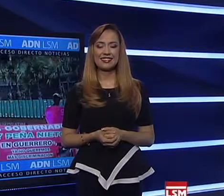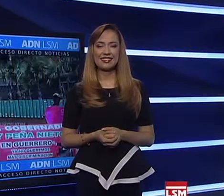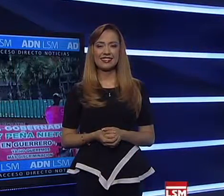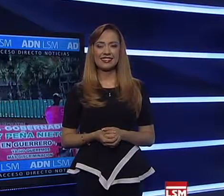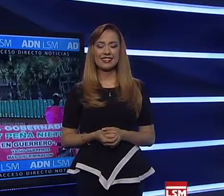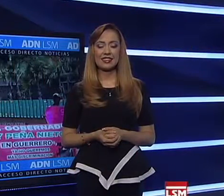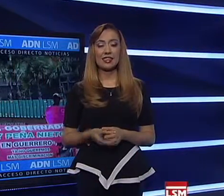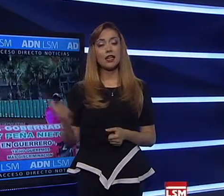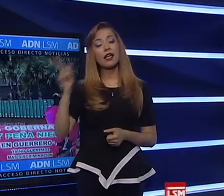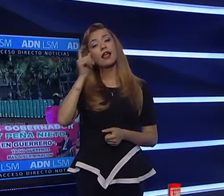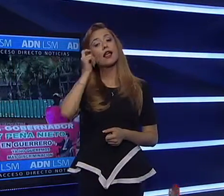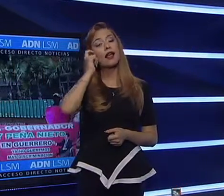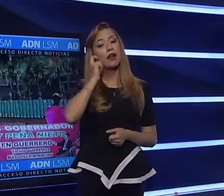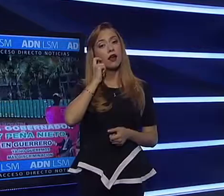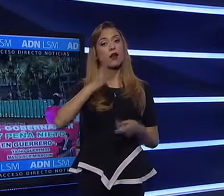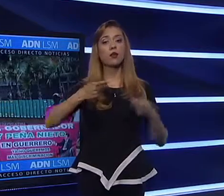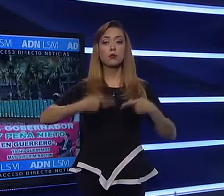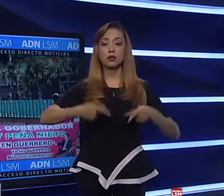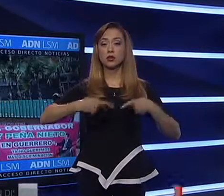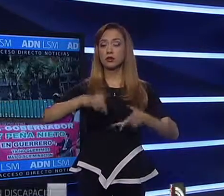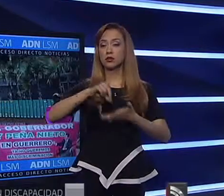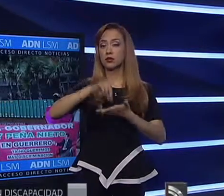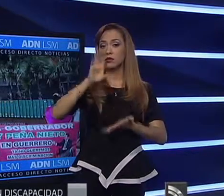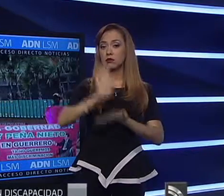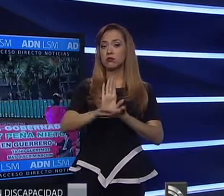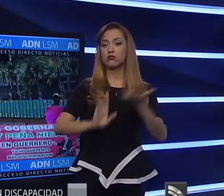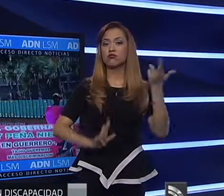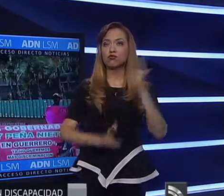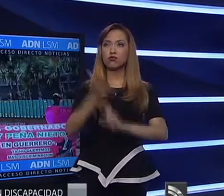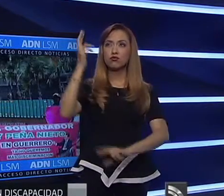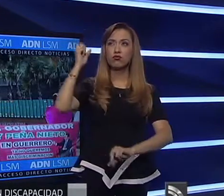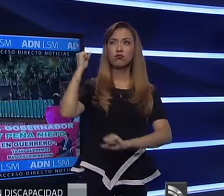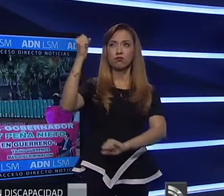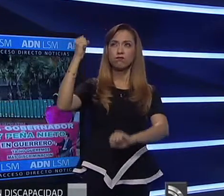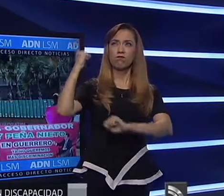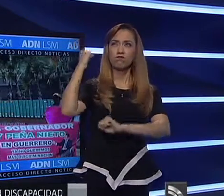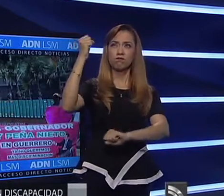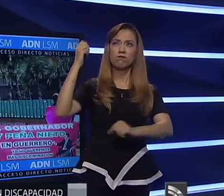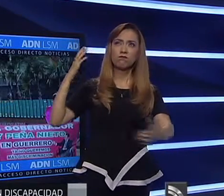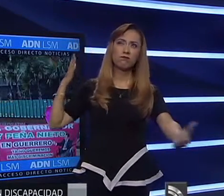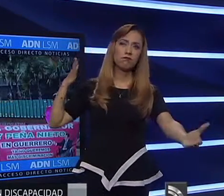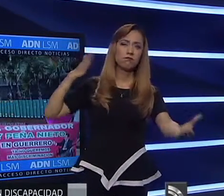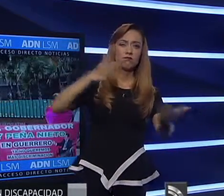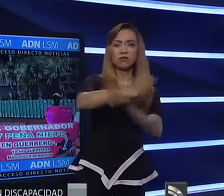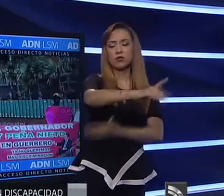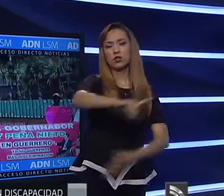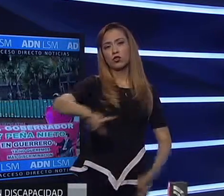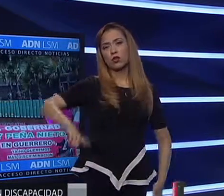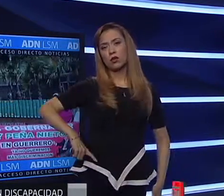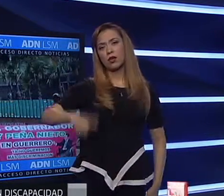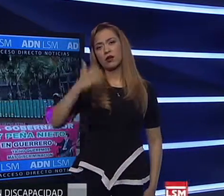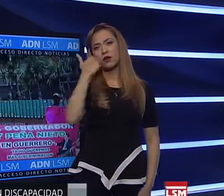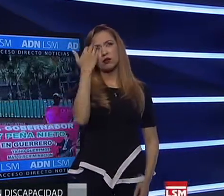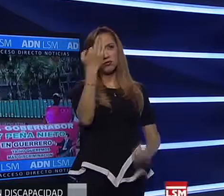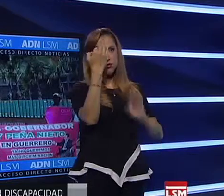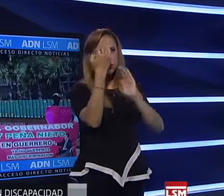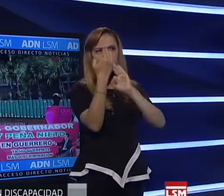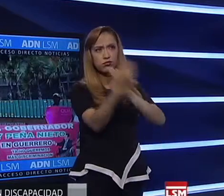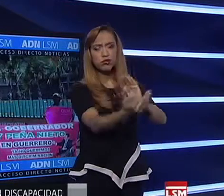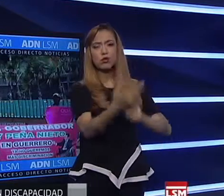En Guerrero, personas con discapacidad marcharon hacia el Palacio de Gobierno para exigir una audiencia con el gobernador del estado, Rogelio